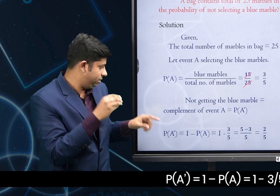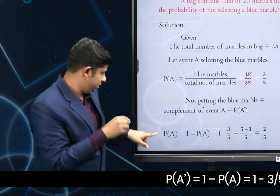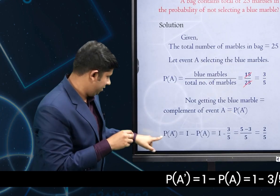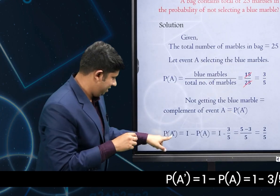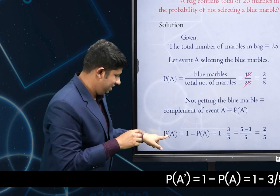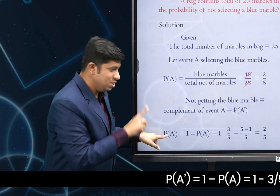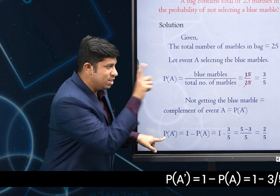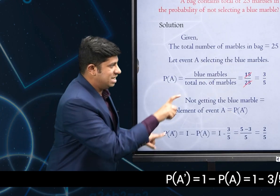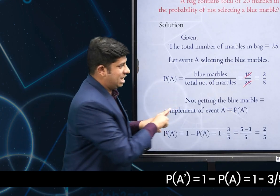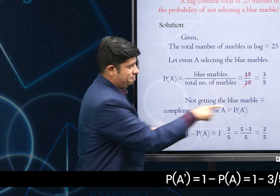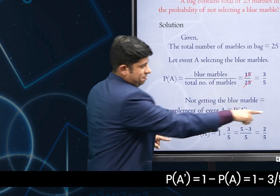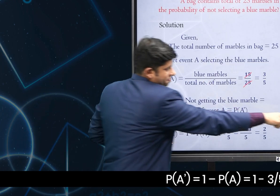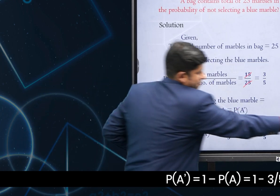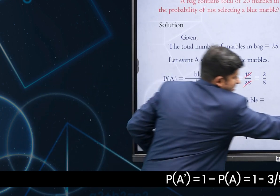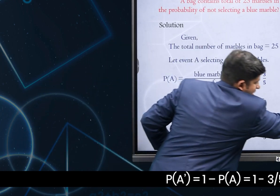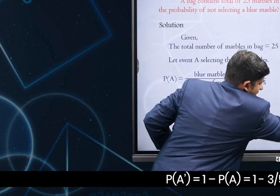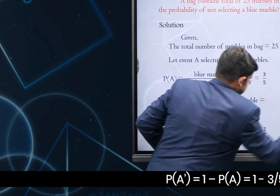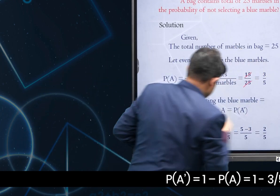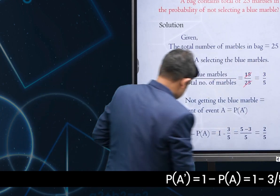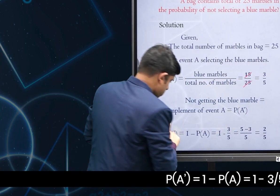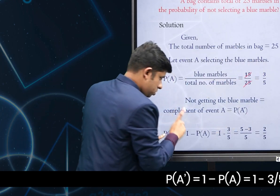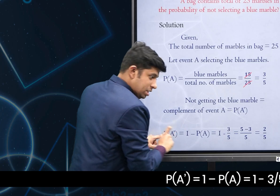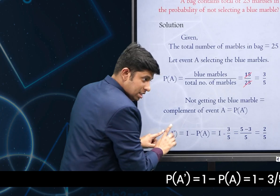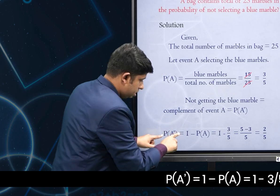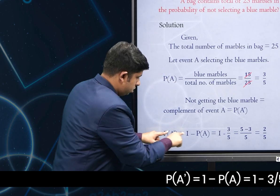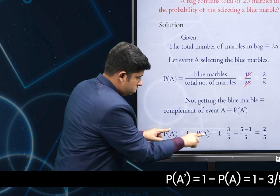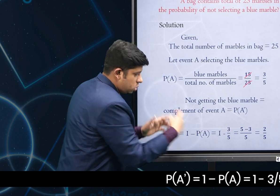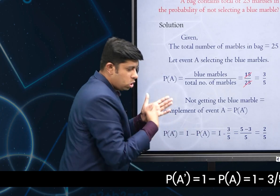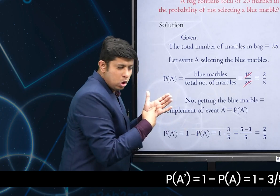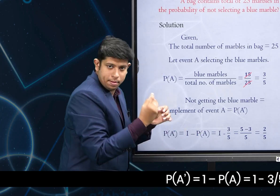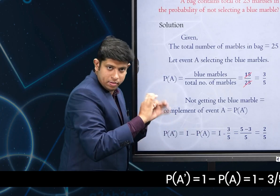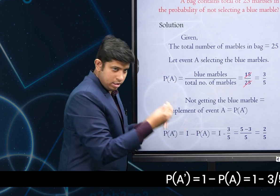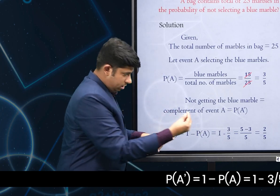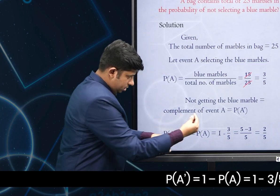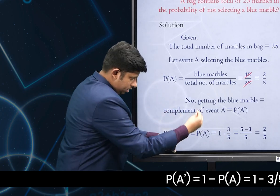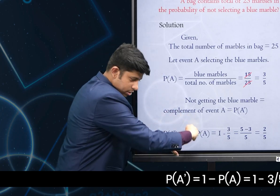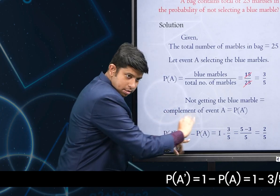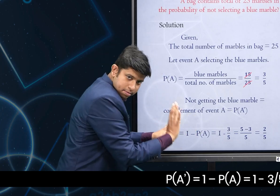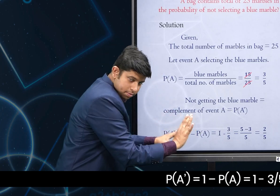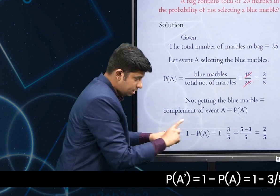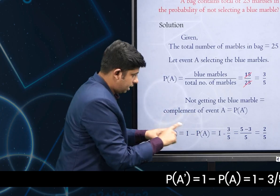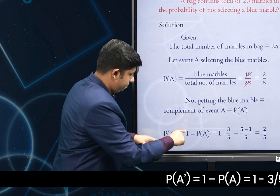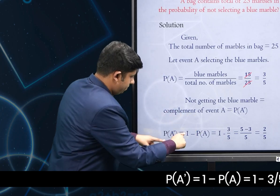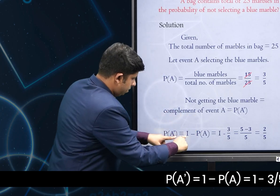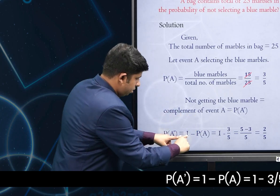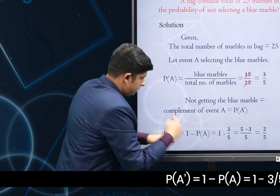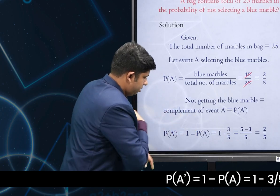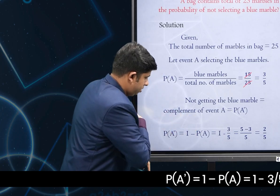அடைப்புக்குறிக்குள் ஏ நிரப்பியம் ஈடு 1 கழித்தல் பி அடைப்புக்குறிக்குள் ஏ ஈடு